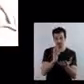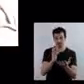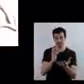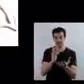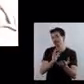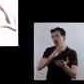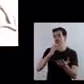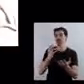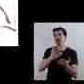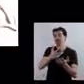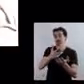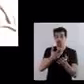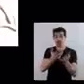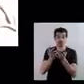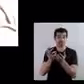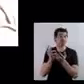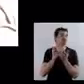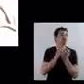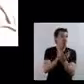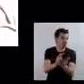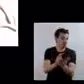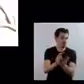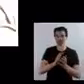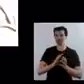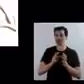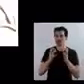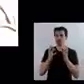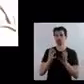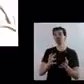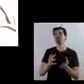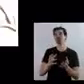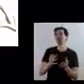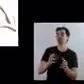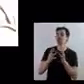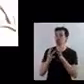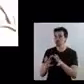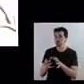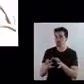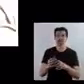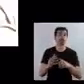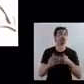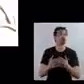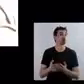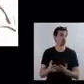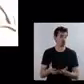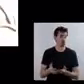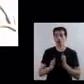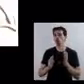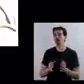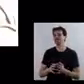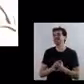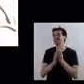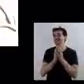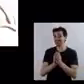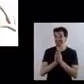jusqu'à la moelle épinière, puis de la moelle épinière jusqu'au muscle. Vous voyez que cela forme une boucle et elle porte un nom.